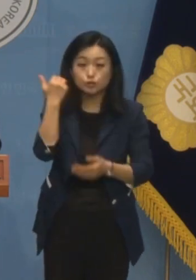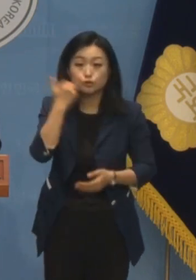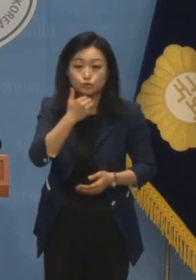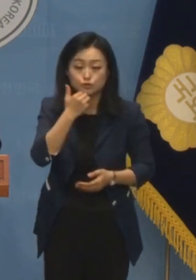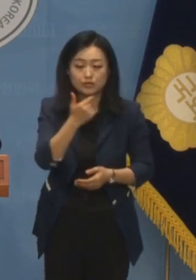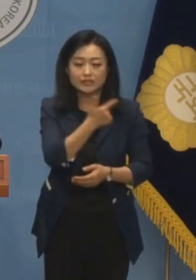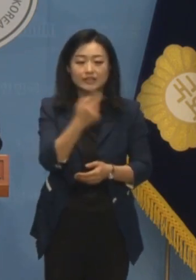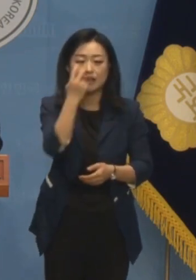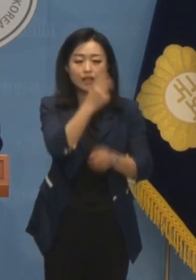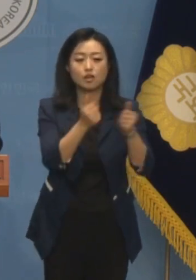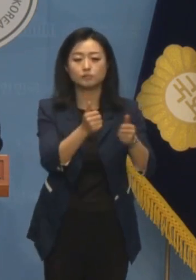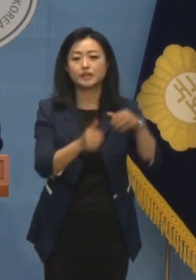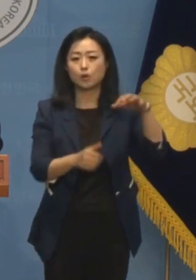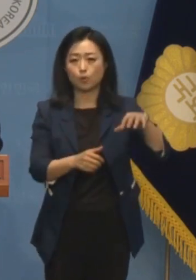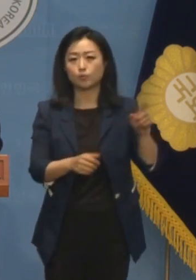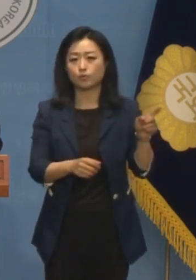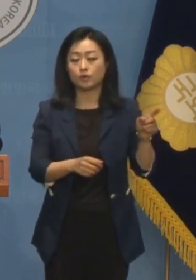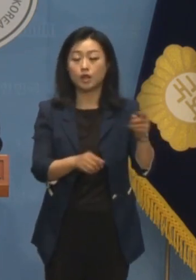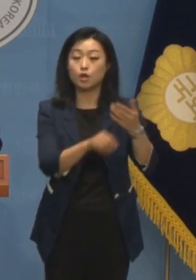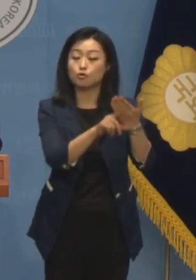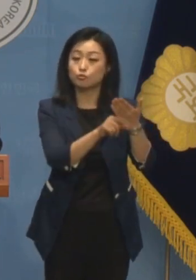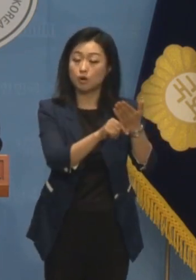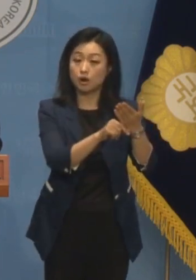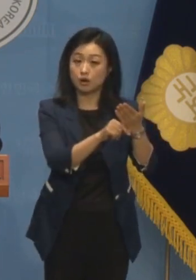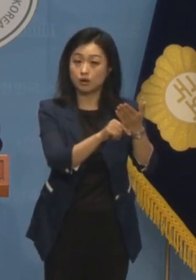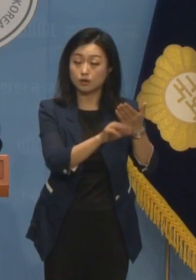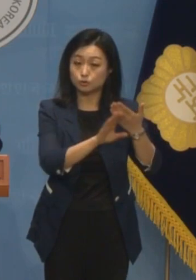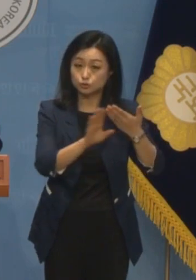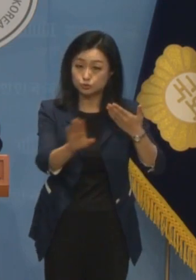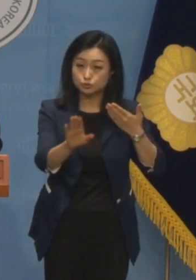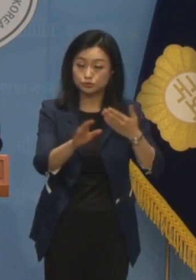수사 일부는 지난해 9월부터 대선 개입